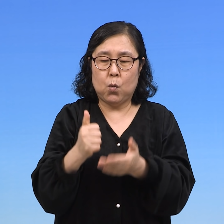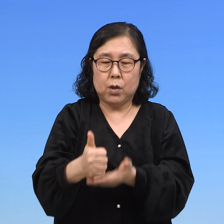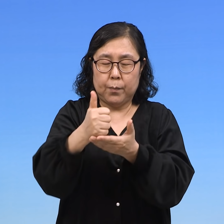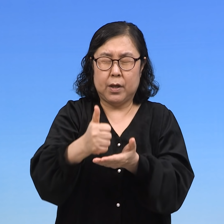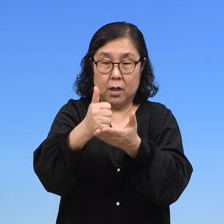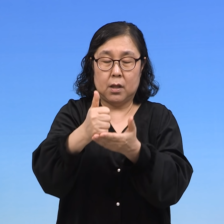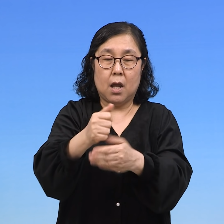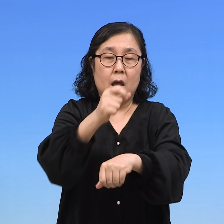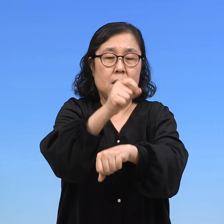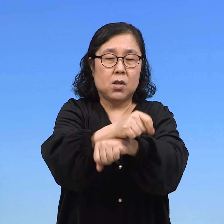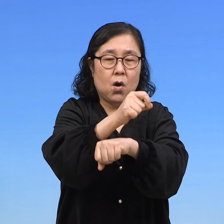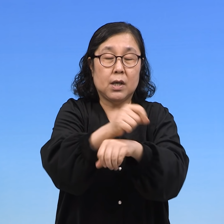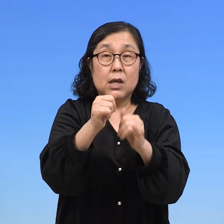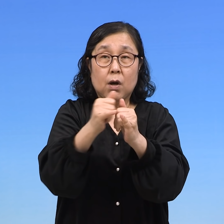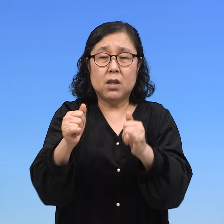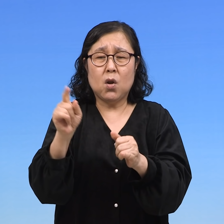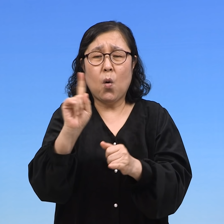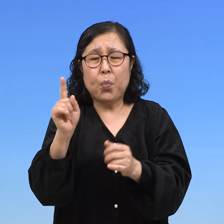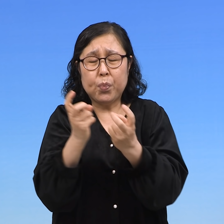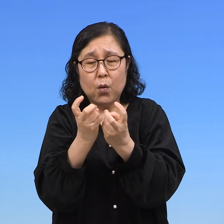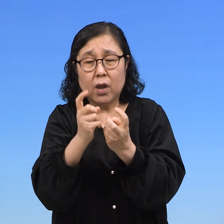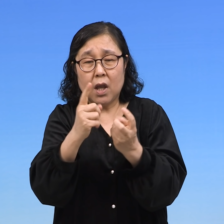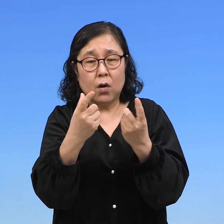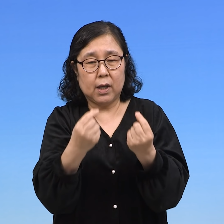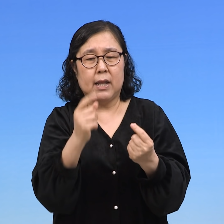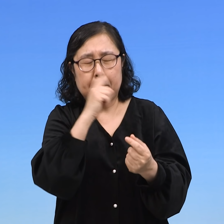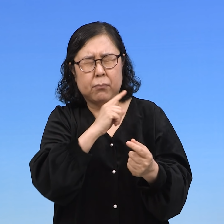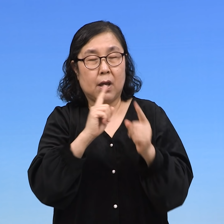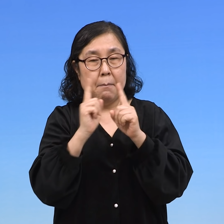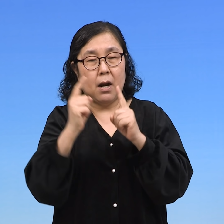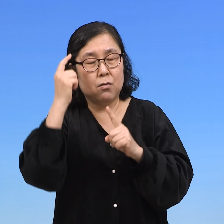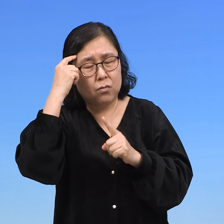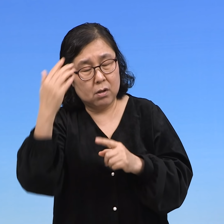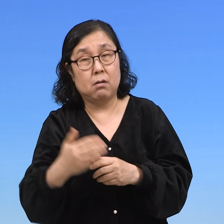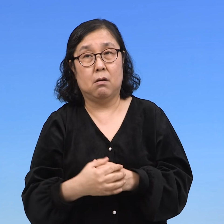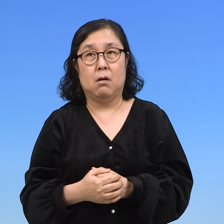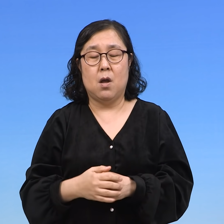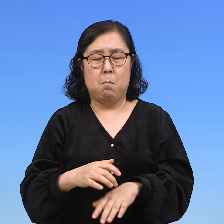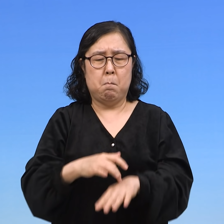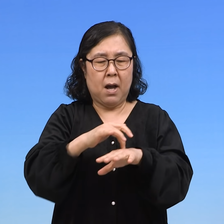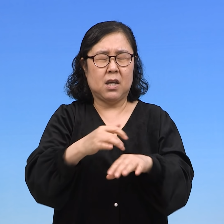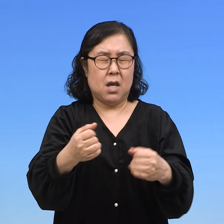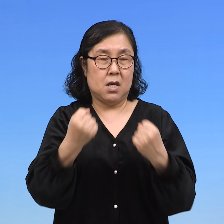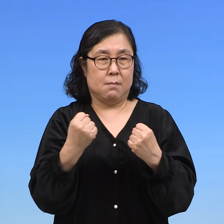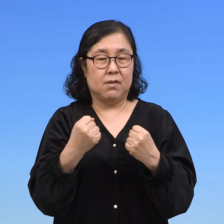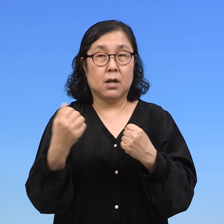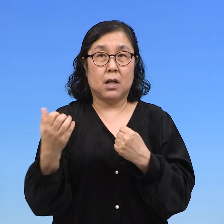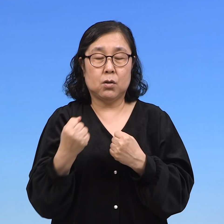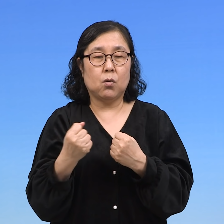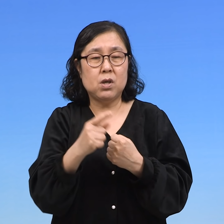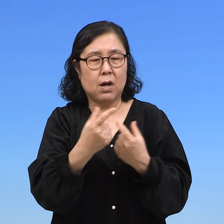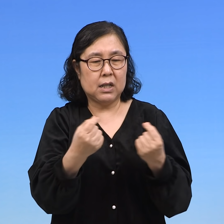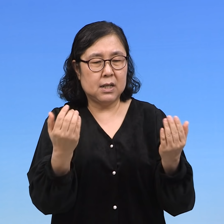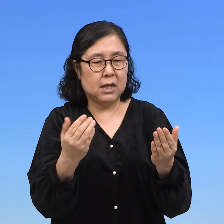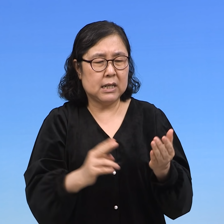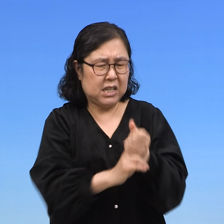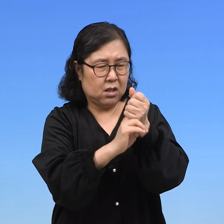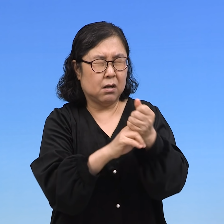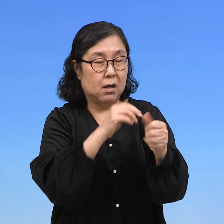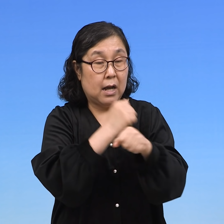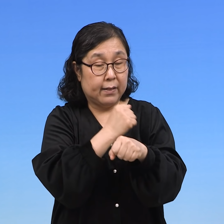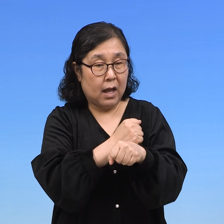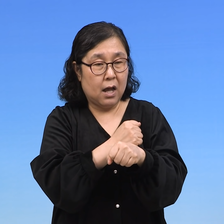그 석의관들이 어떻게 이런 악한 모함을 할 수가 있느냐고요 마귀의 힘을 빌려가지고 이런 일을 한다는 이게